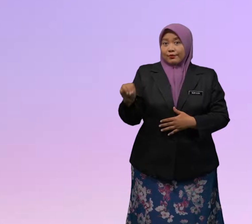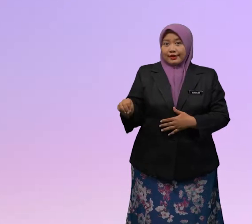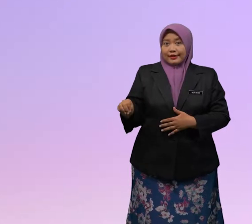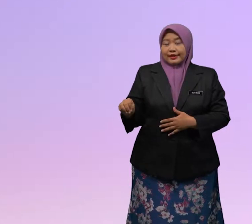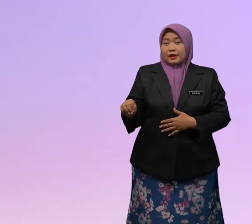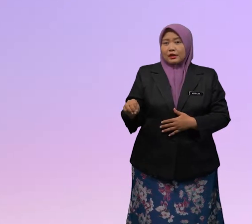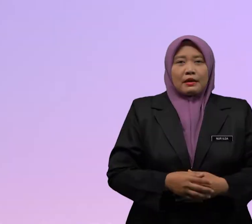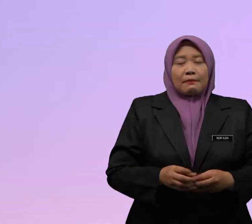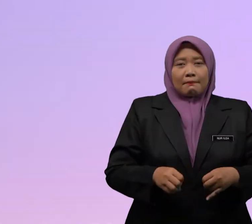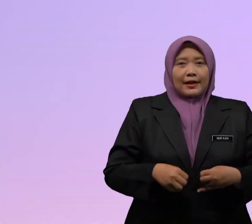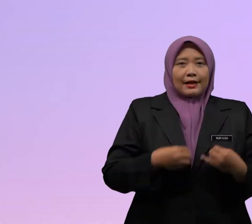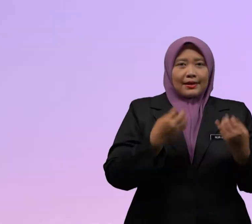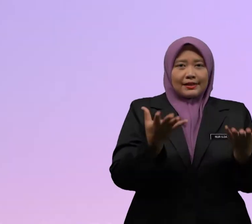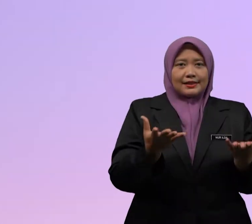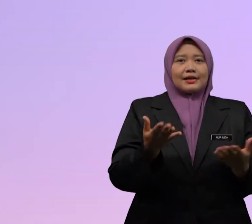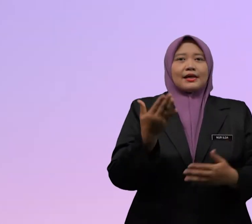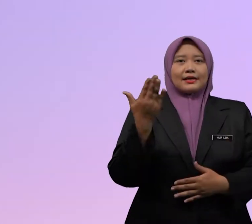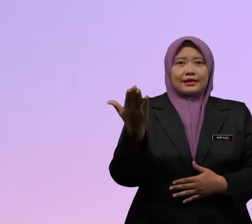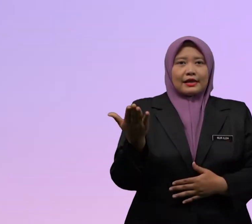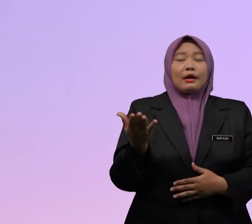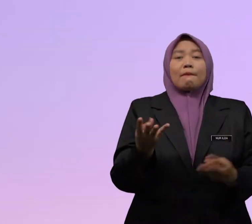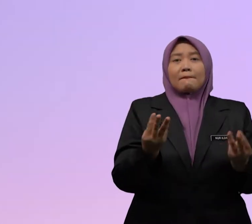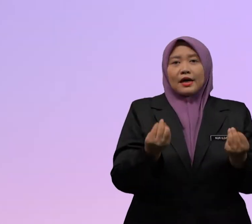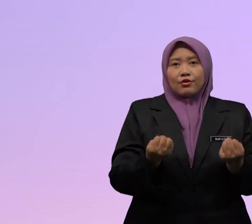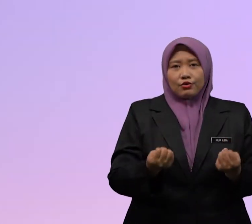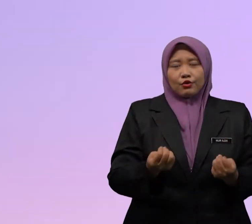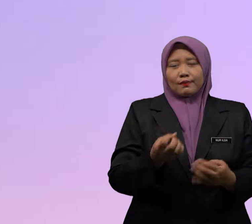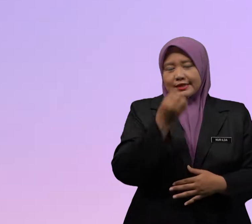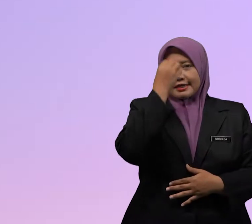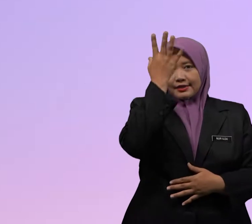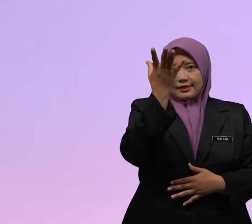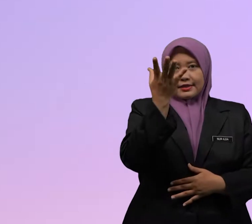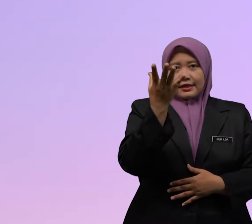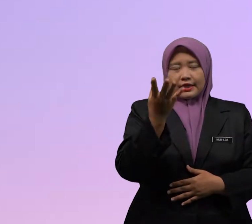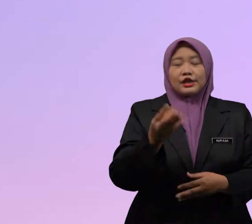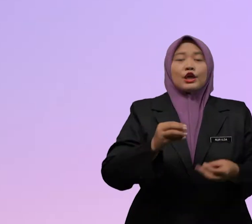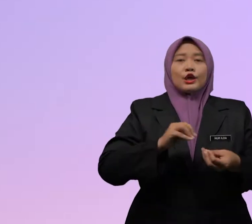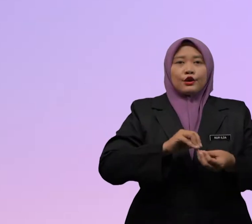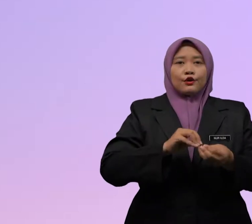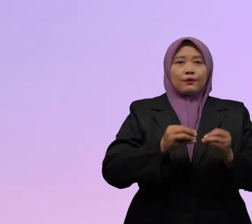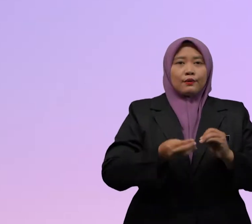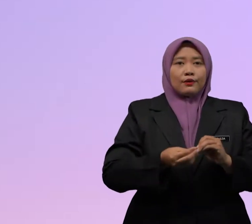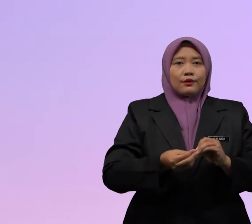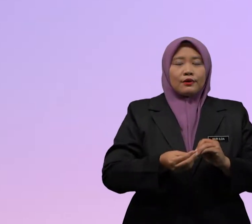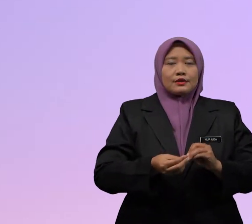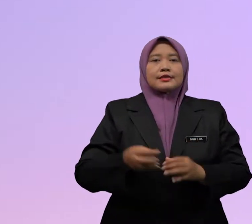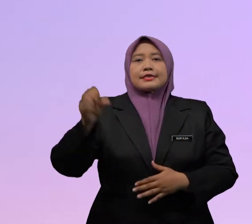Murid-murid, bagaimana anda mahu menyatakan nombor